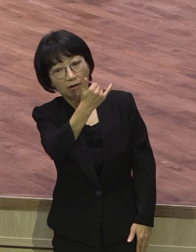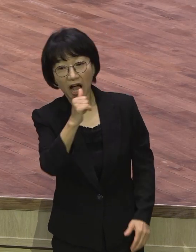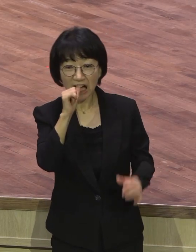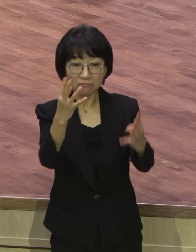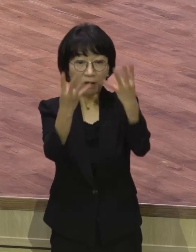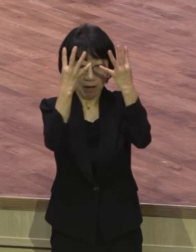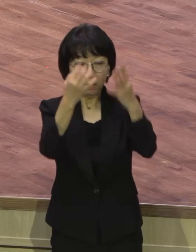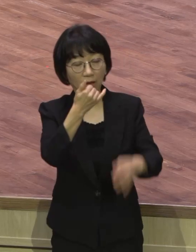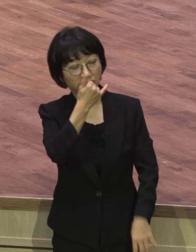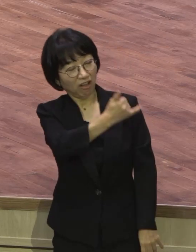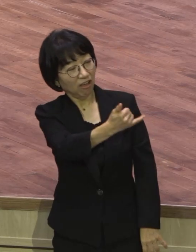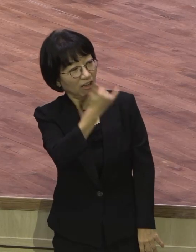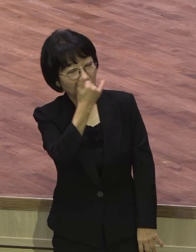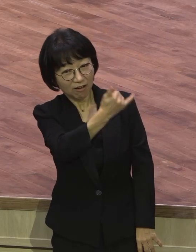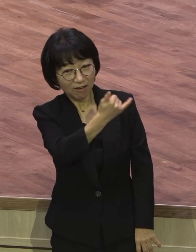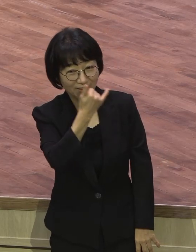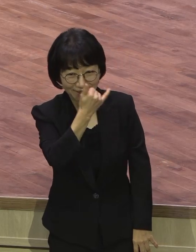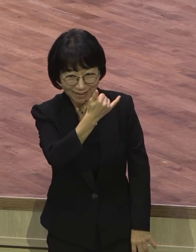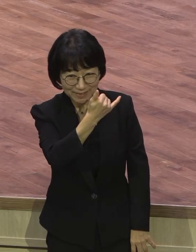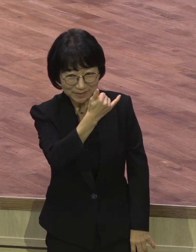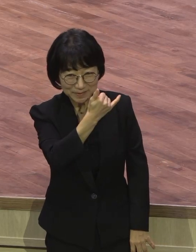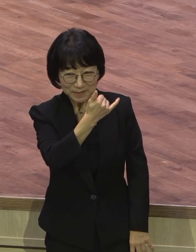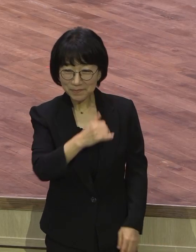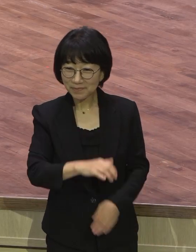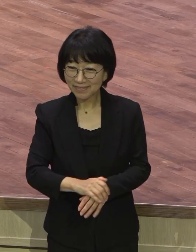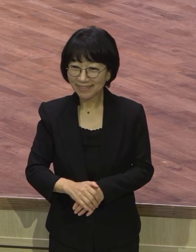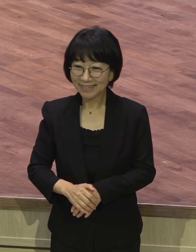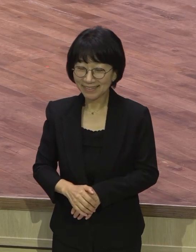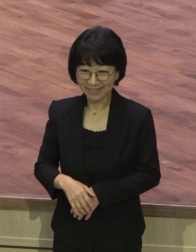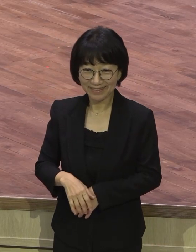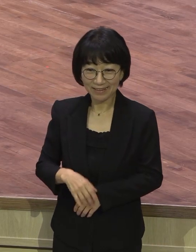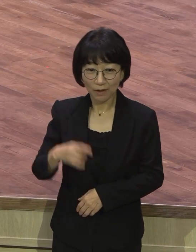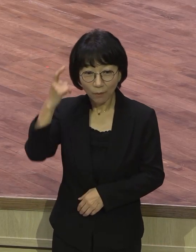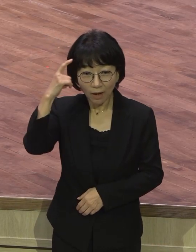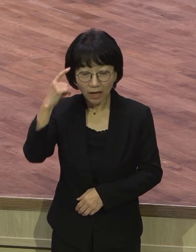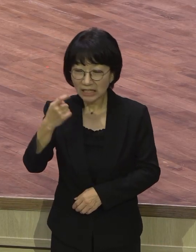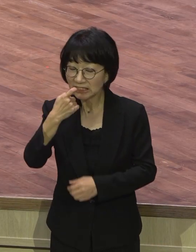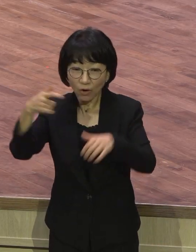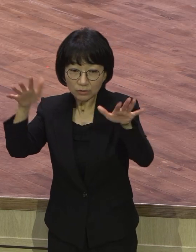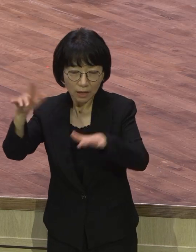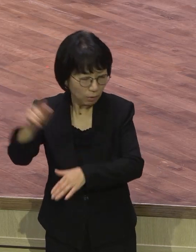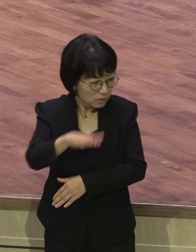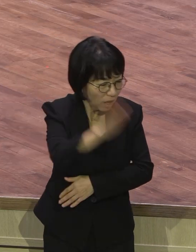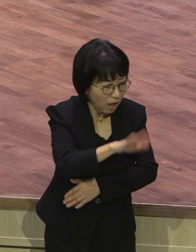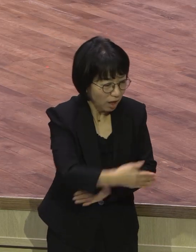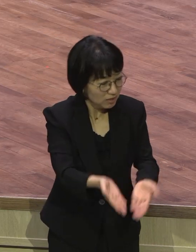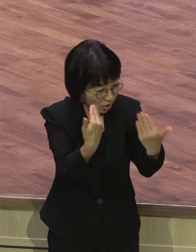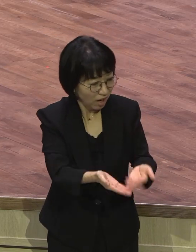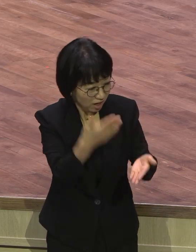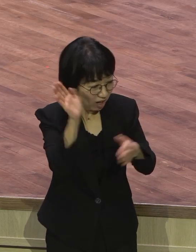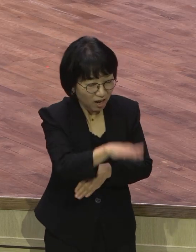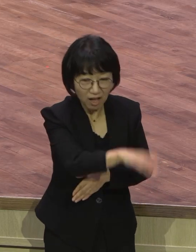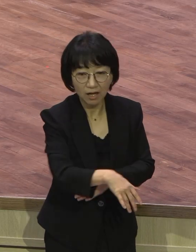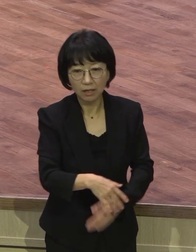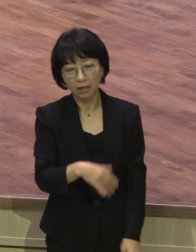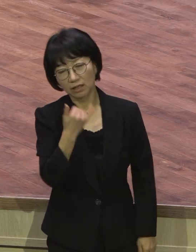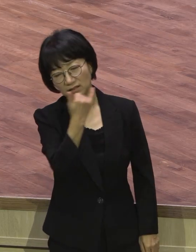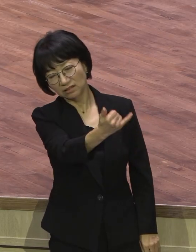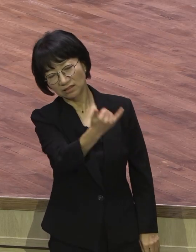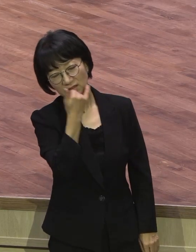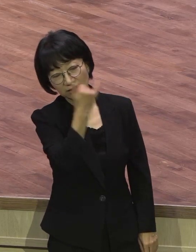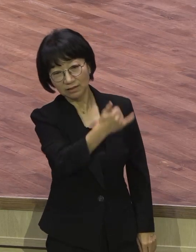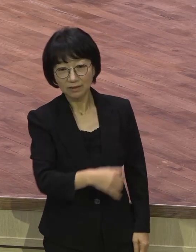편안했던지 이게 생명 가진 제 모습이에요 천사가 깨울 정도로 여러분 요만한